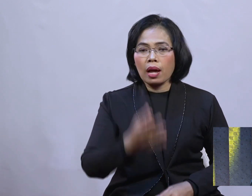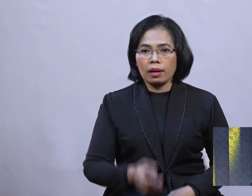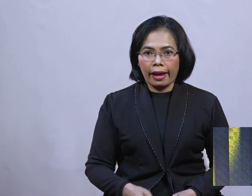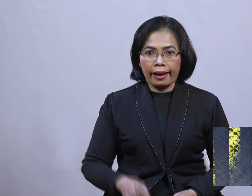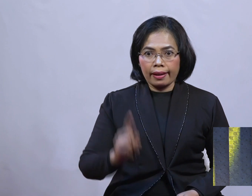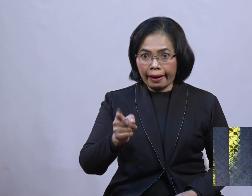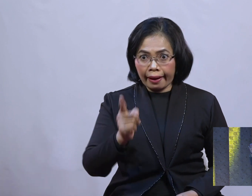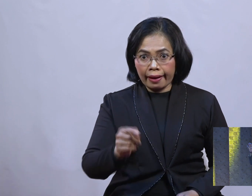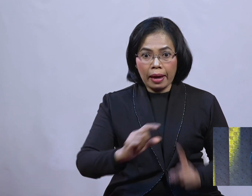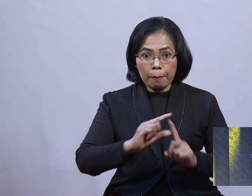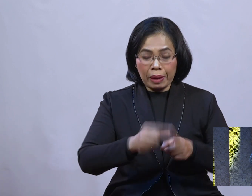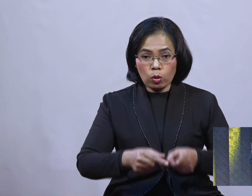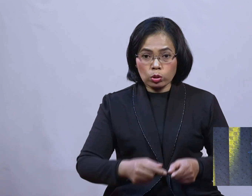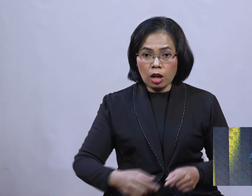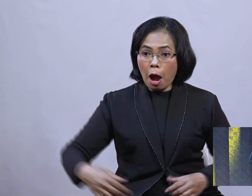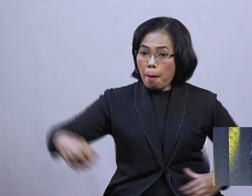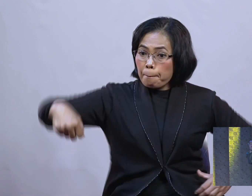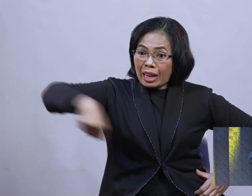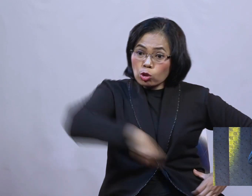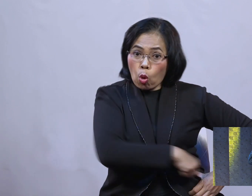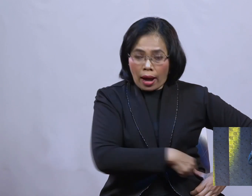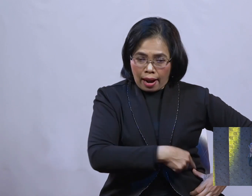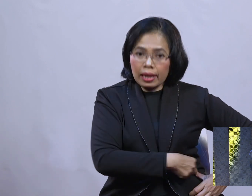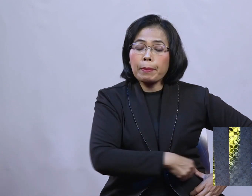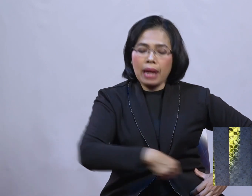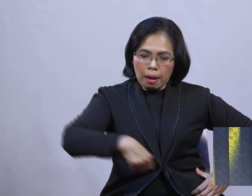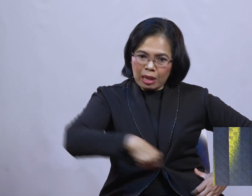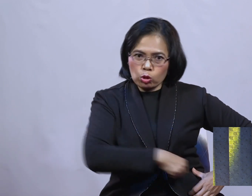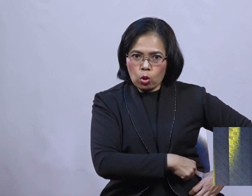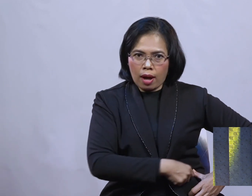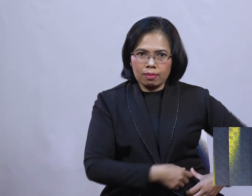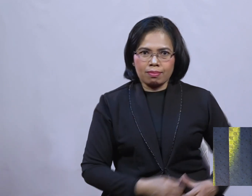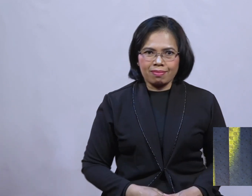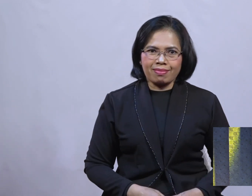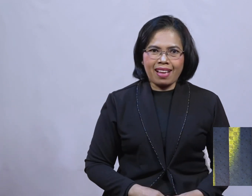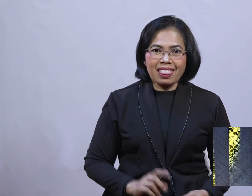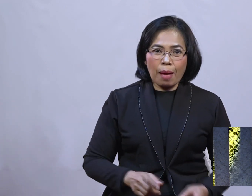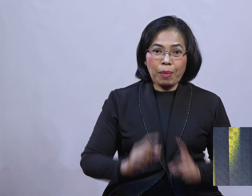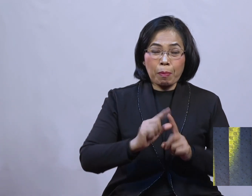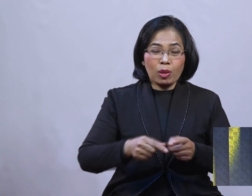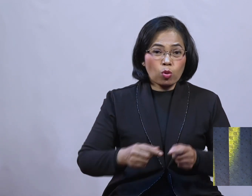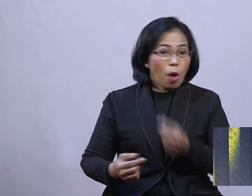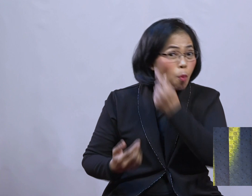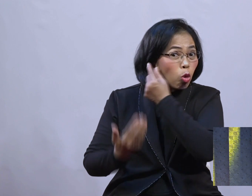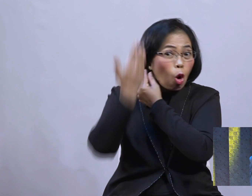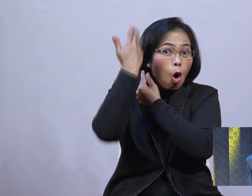jangan cuma kuping kocek dipilihnya di tengah di tengah Bird sebelah hahaha